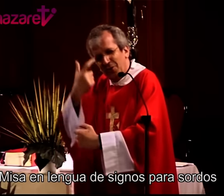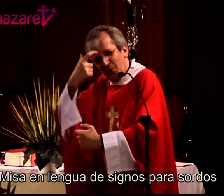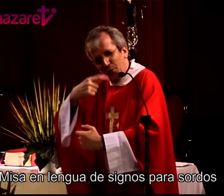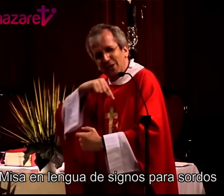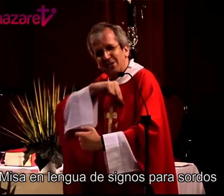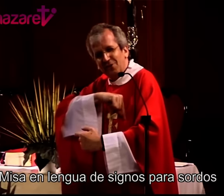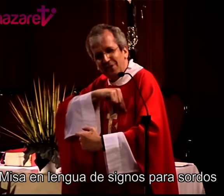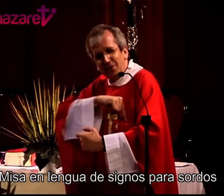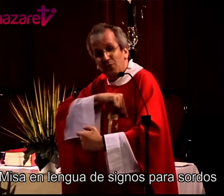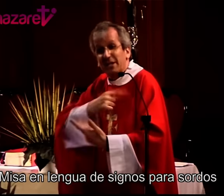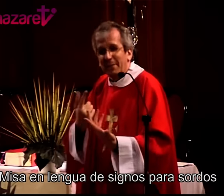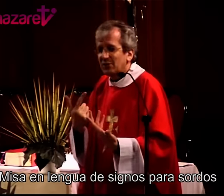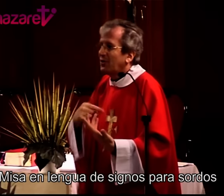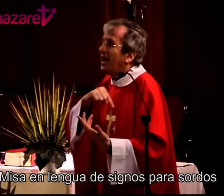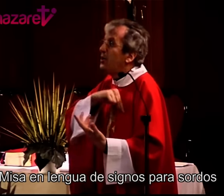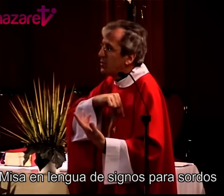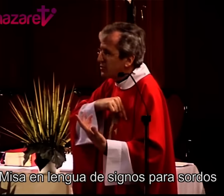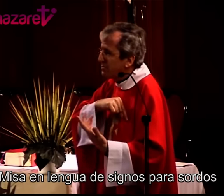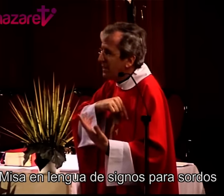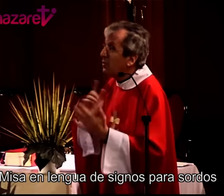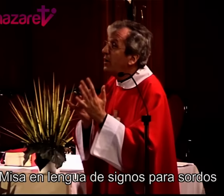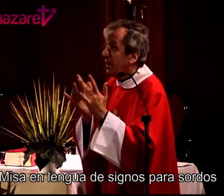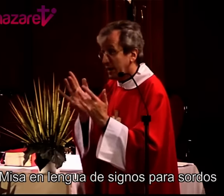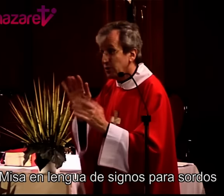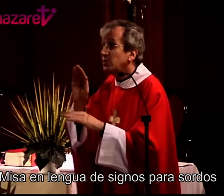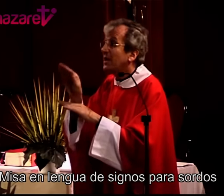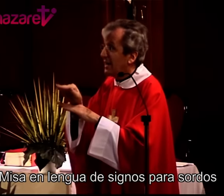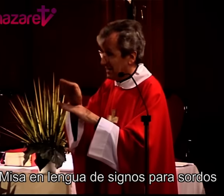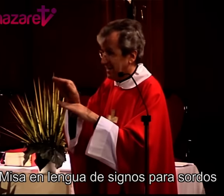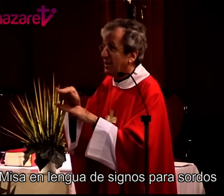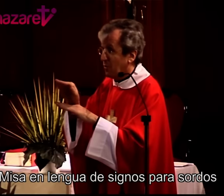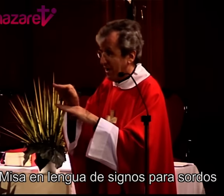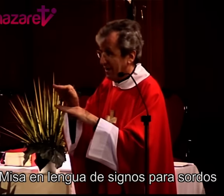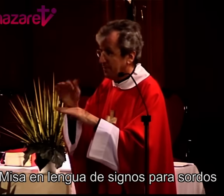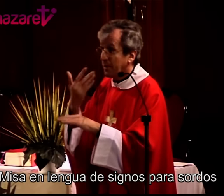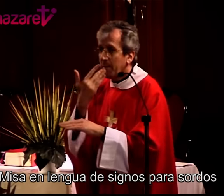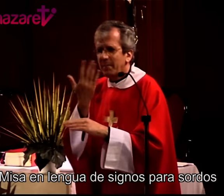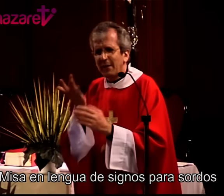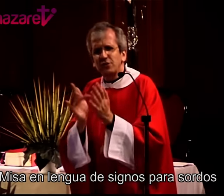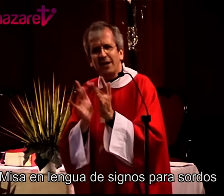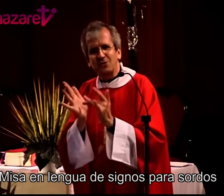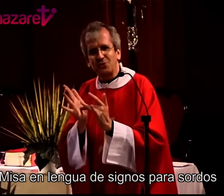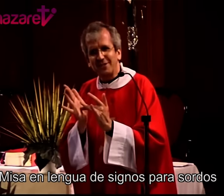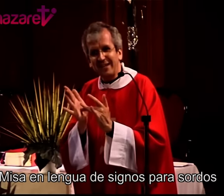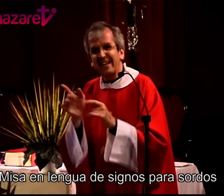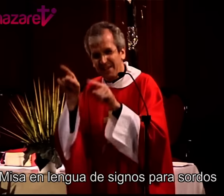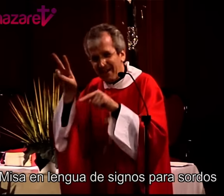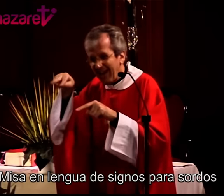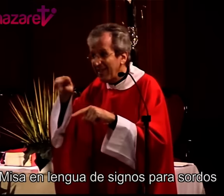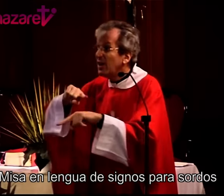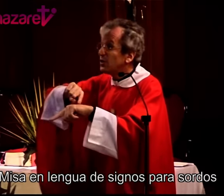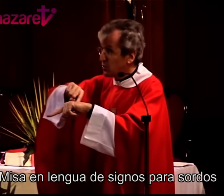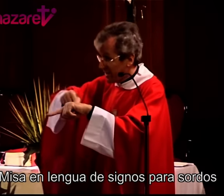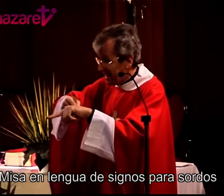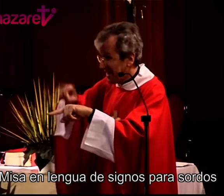herido nuestra persona, nuestro espíritu, Jesús las quiere curar. Pidámosle a Jesús que de